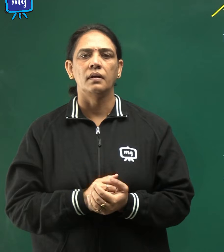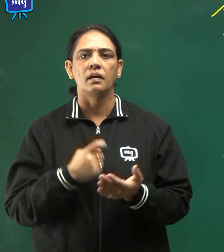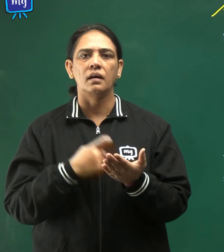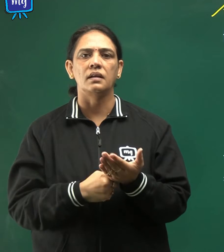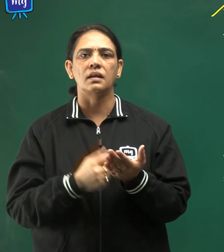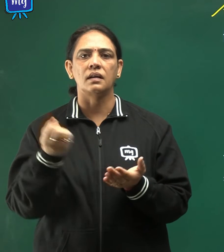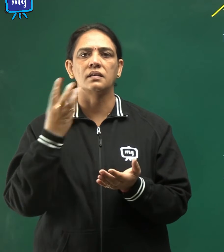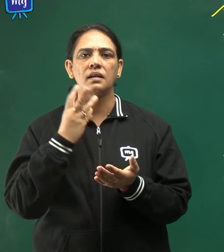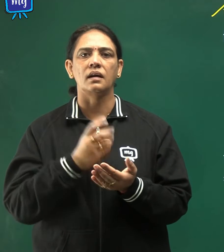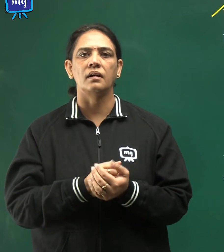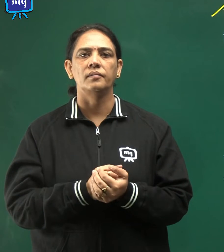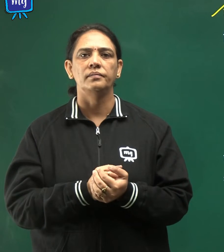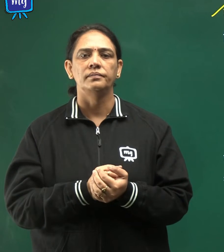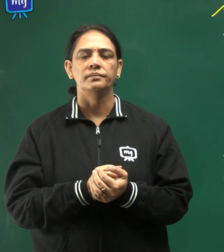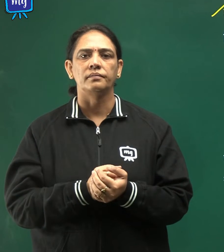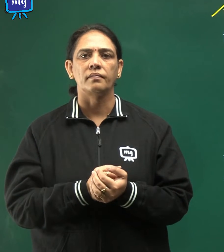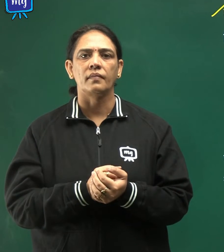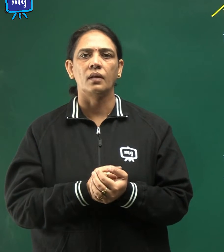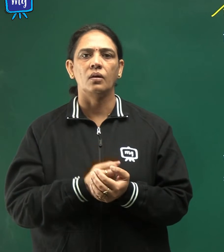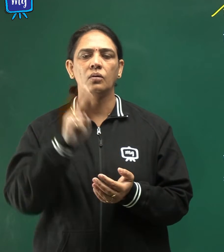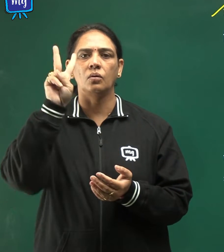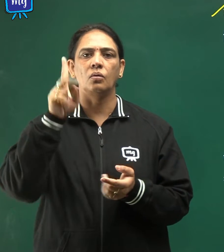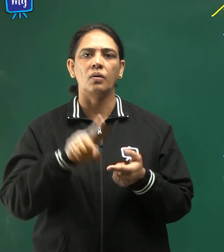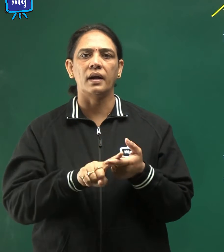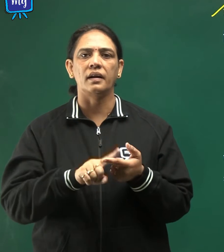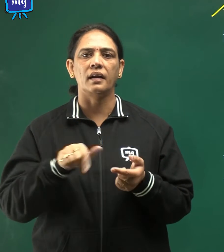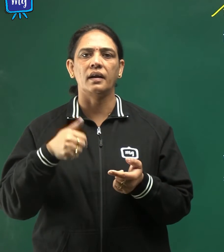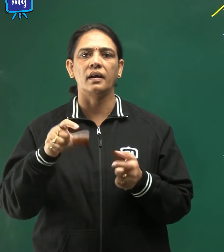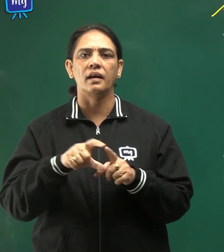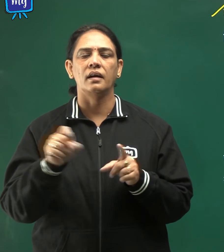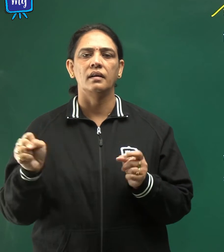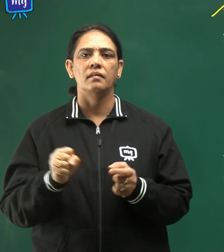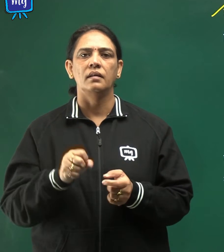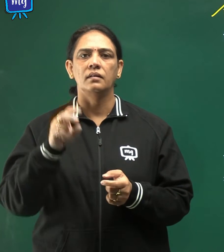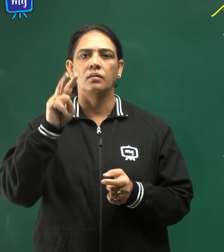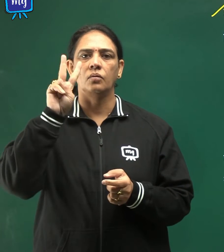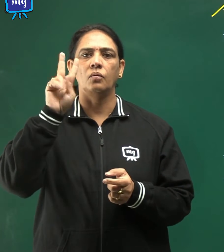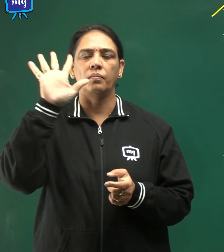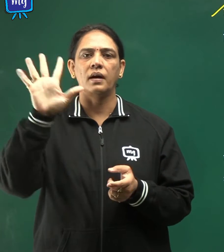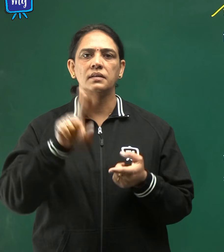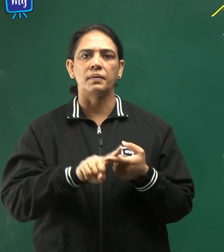परिणामों की संख्या, दोनों को जोड़ेंगे 25 +